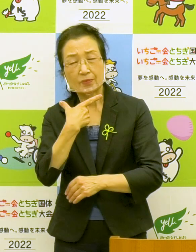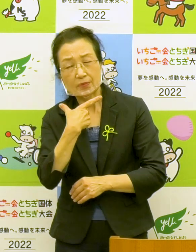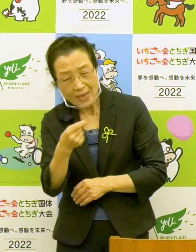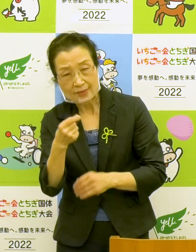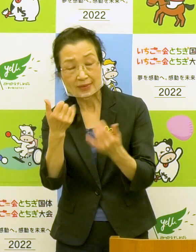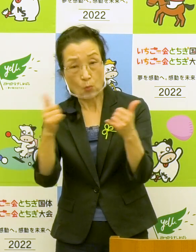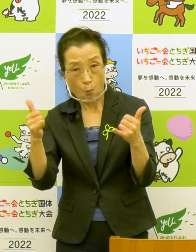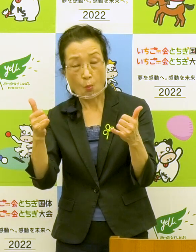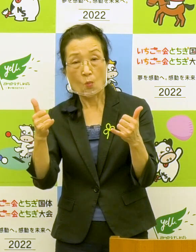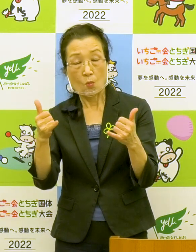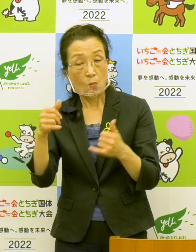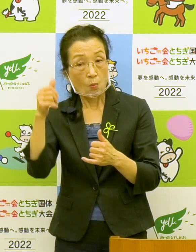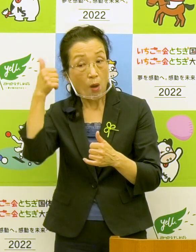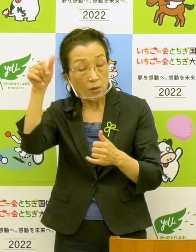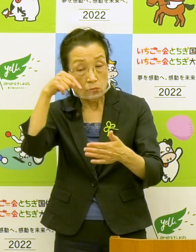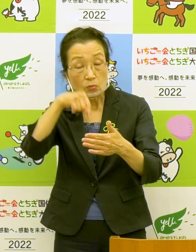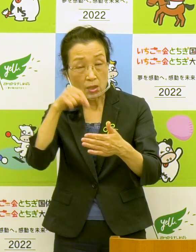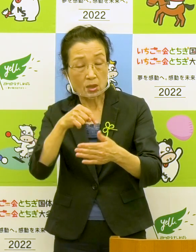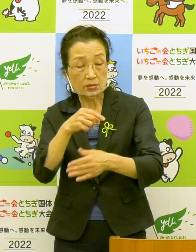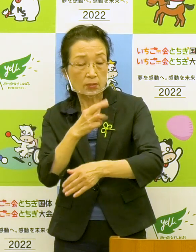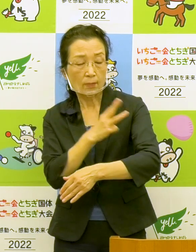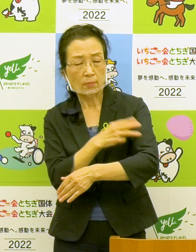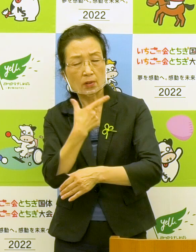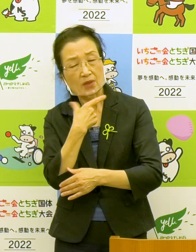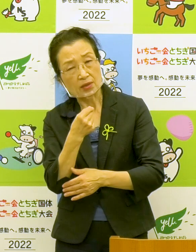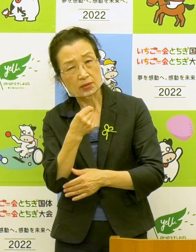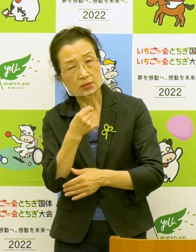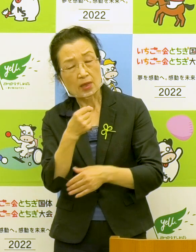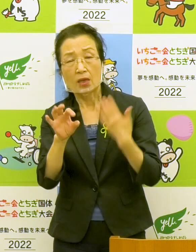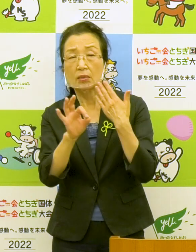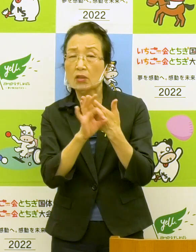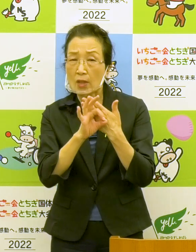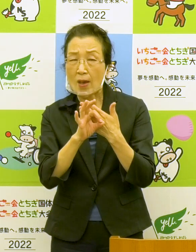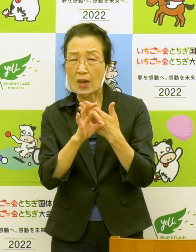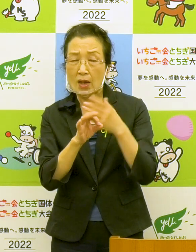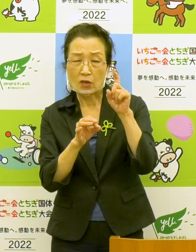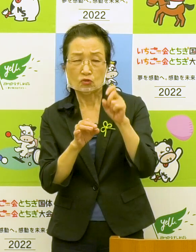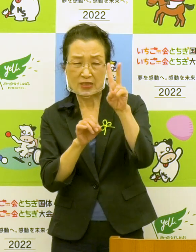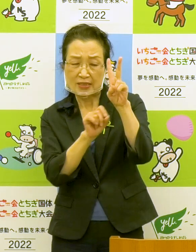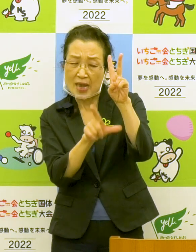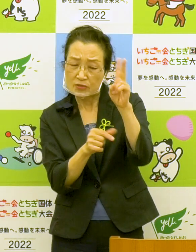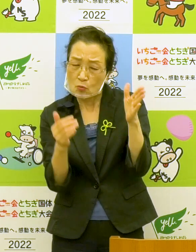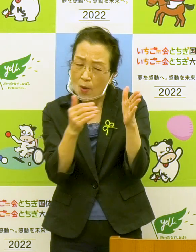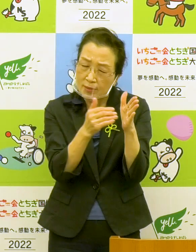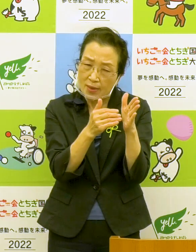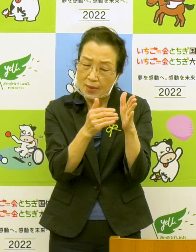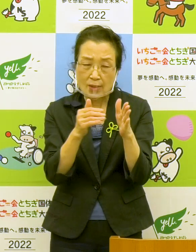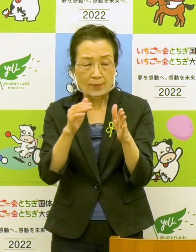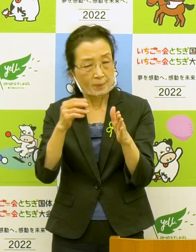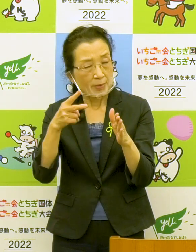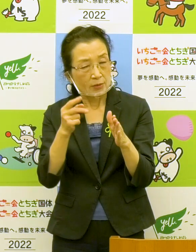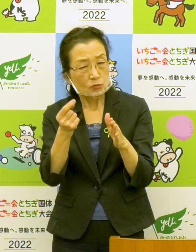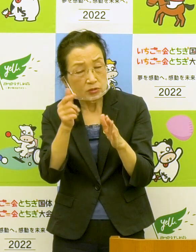ケートの中にもですね、接種を受けたいと答えていても、例えば年内までに、あるいは様子を見て打ちたい方、